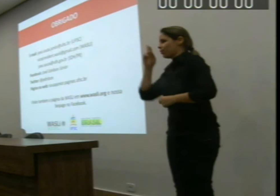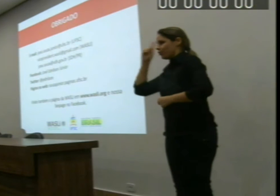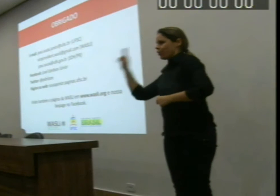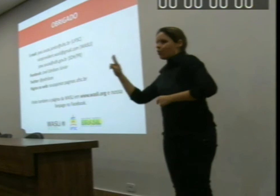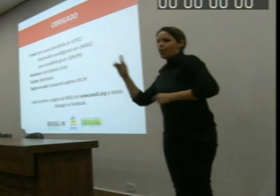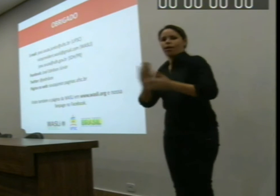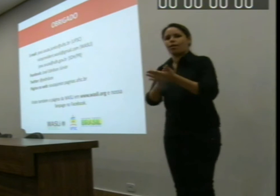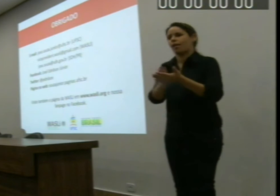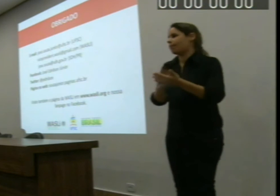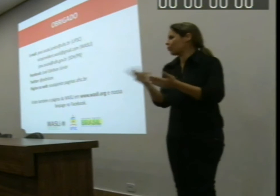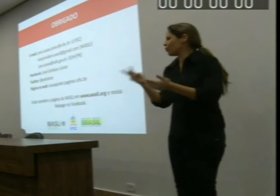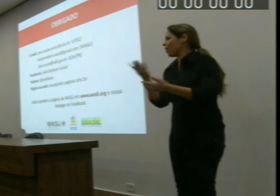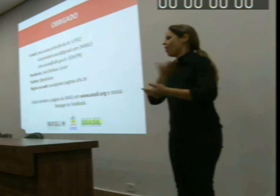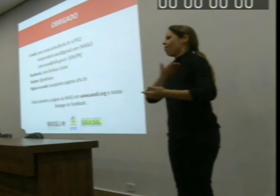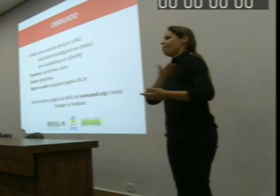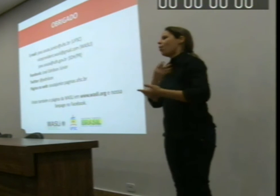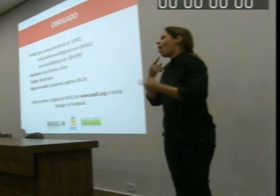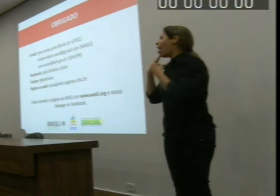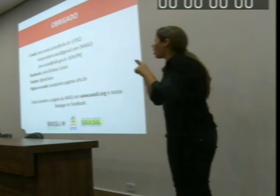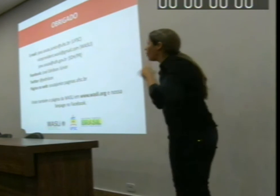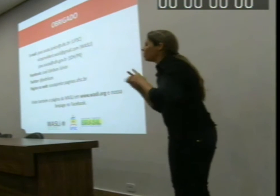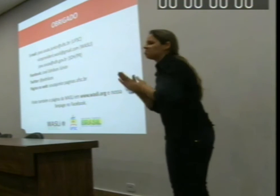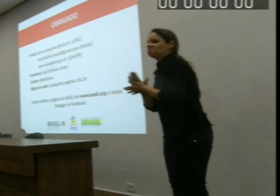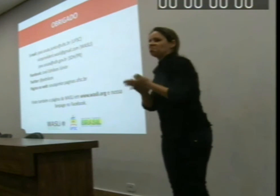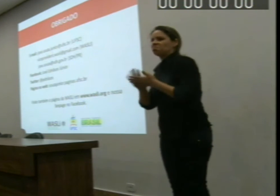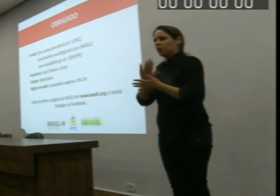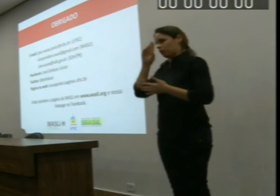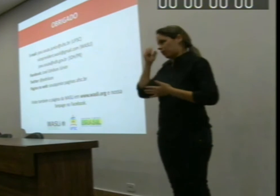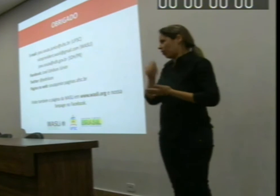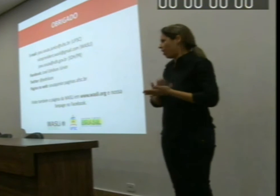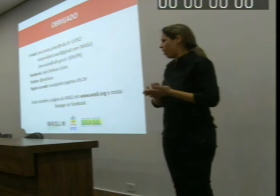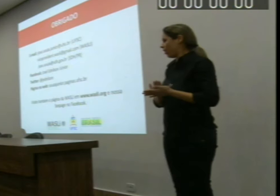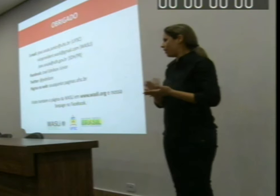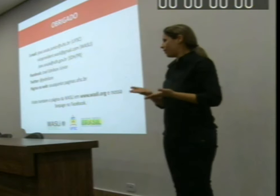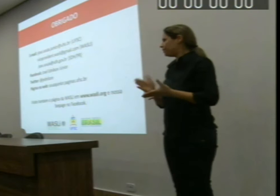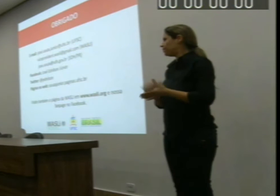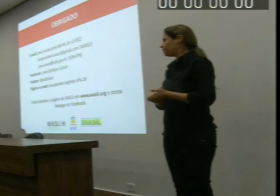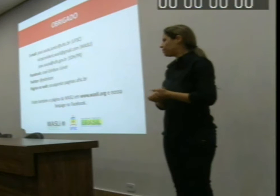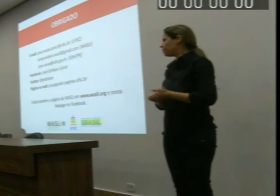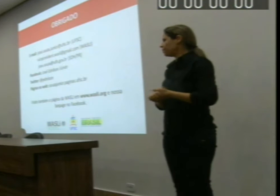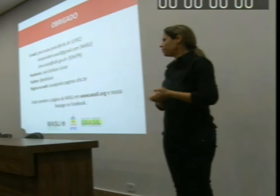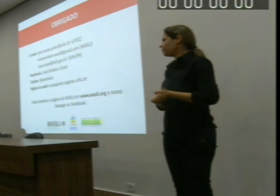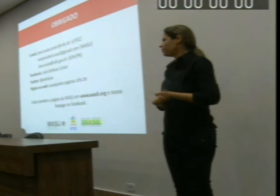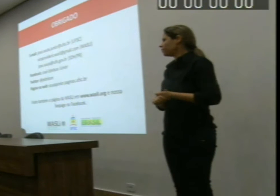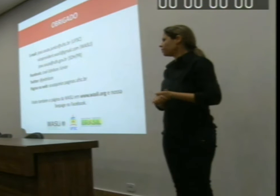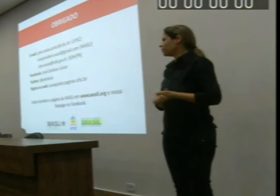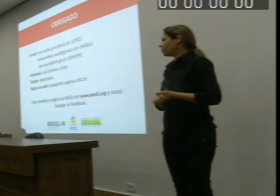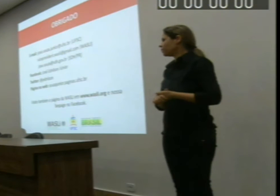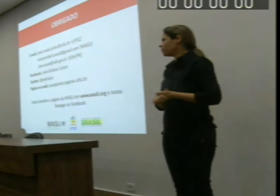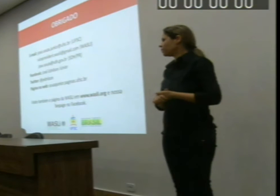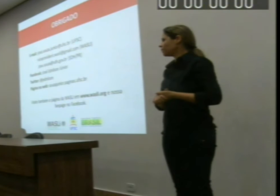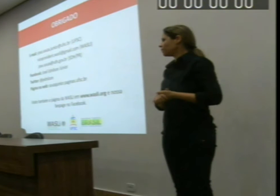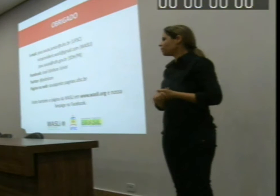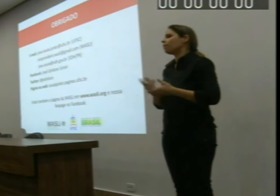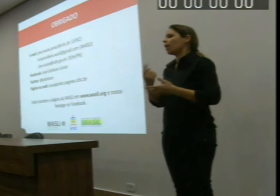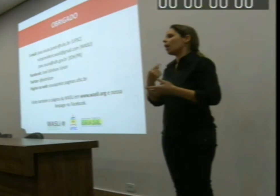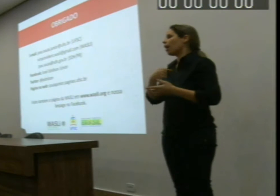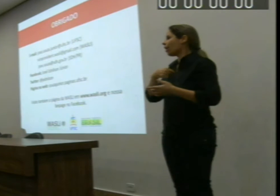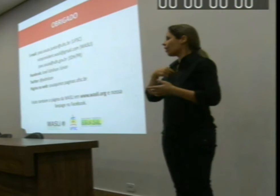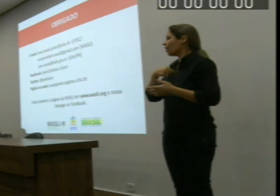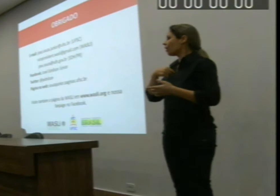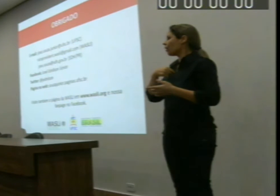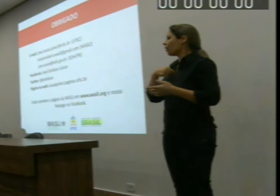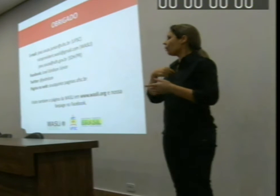professores porque os professores saberem a metodologia que devem eh utilizar na sala de aula solicitei também